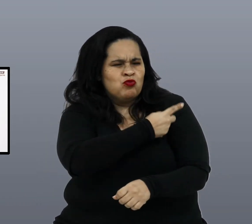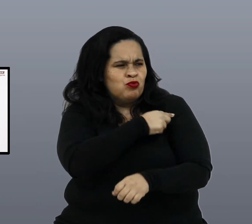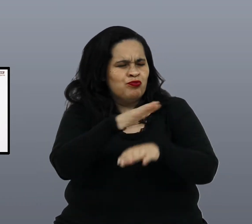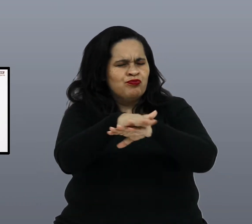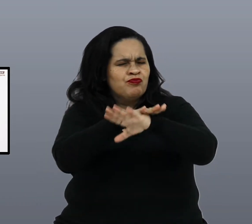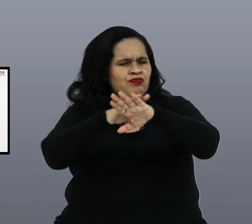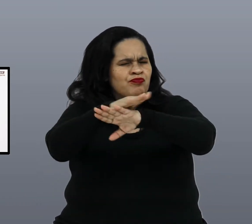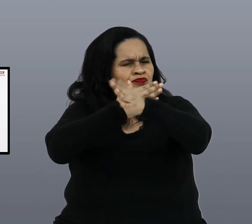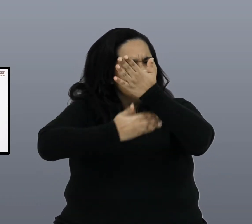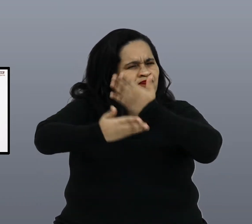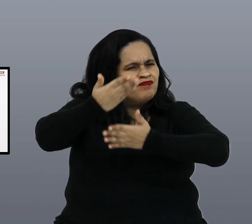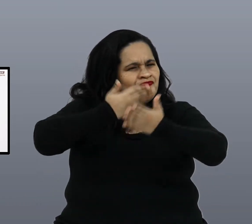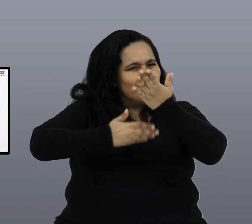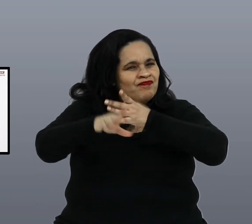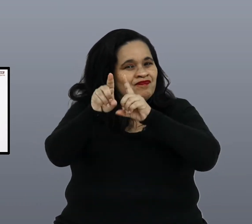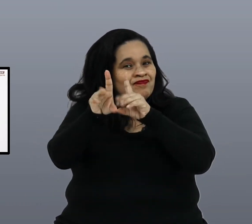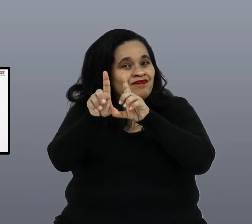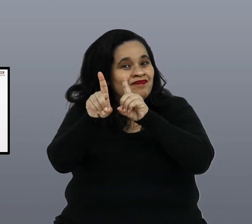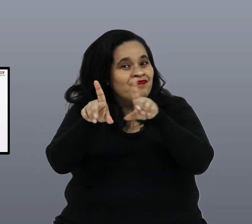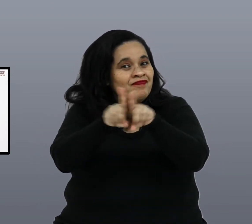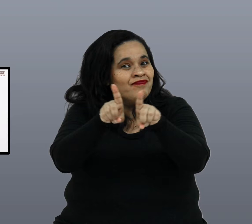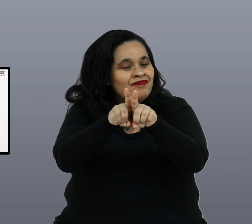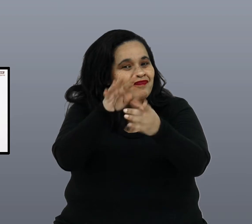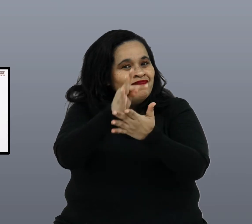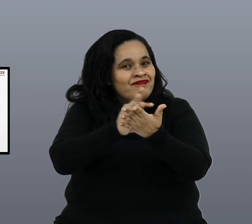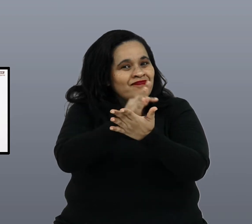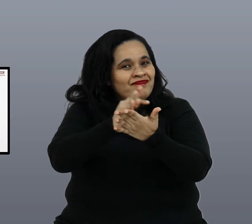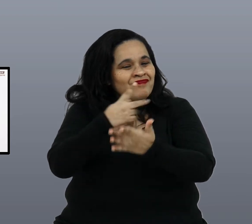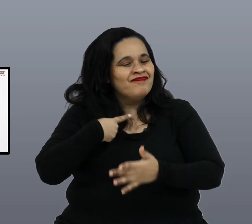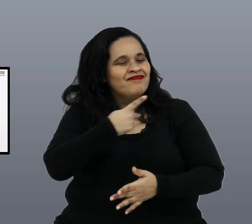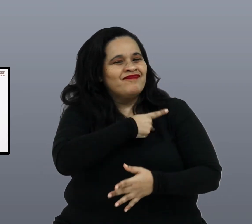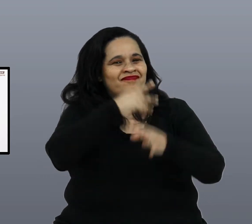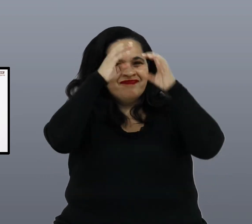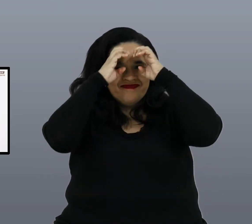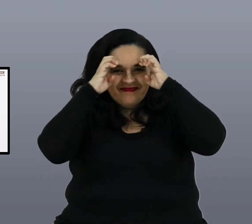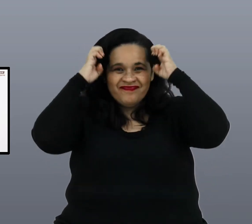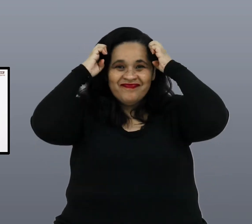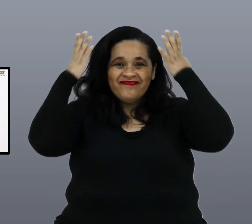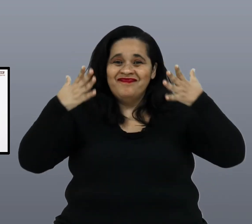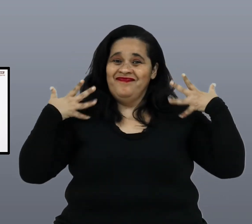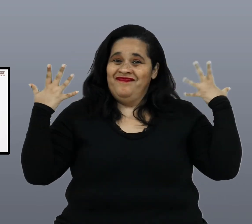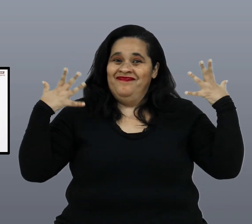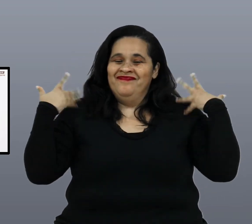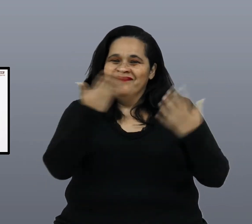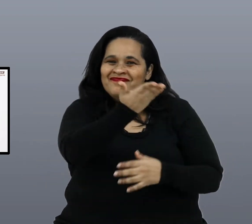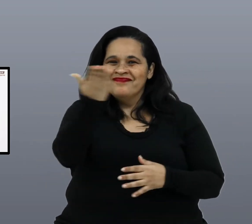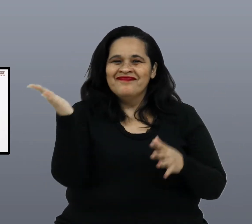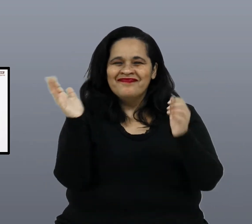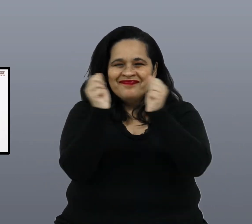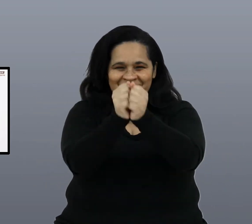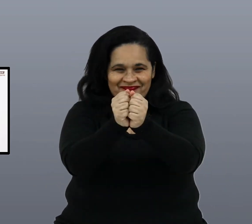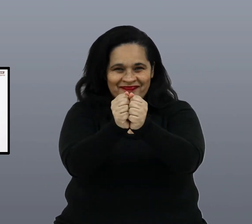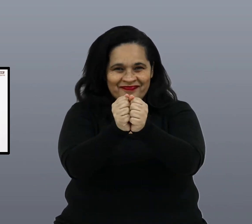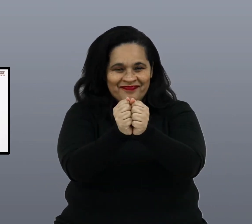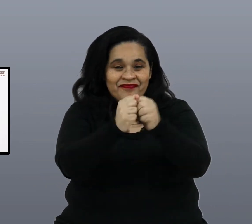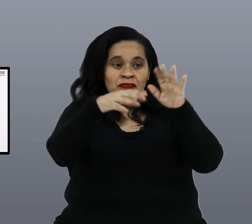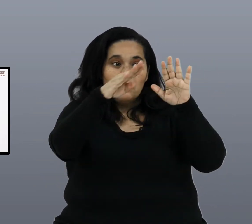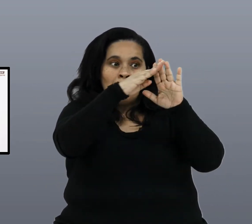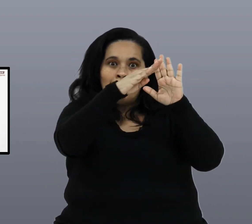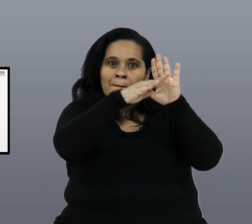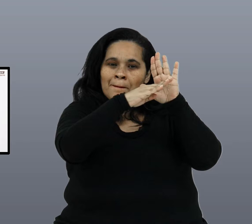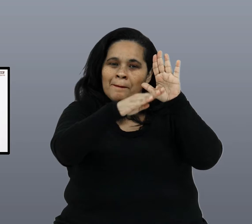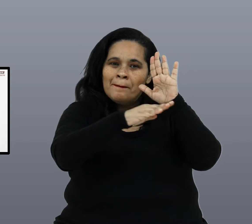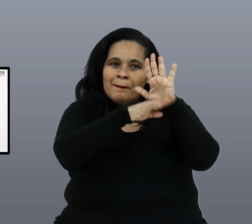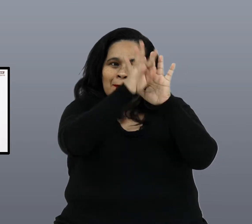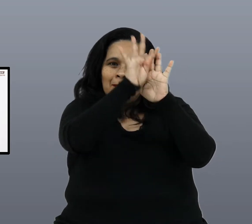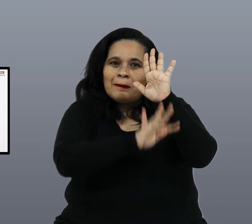temas de natureza doutrinária e teológica. Eu sou o pastor Eleilton e é uma alegria ter você por aqui. Nos programas Texto e